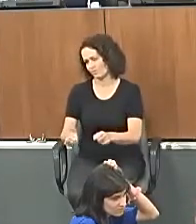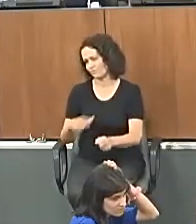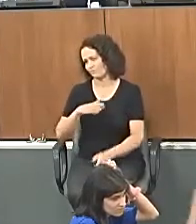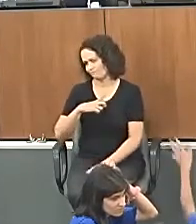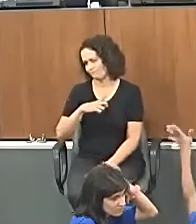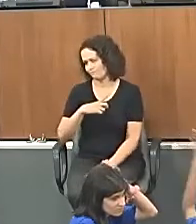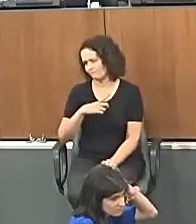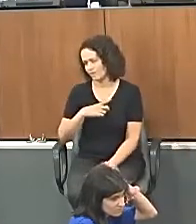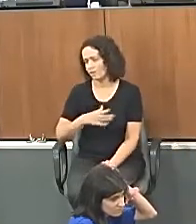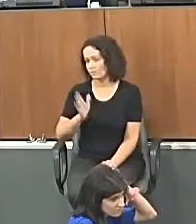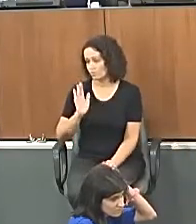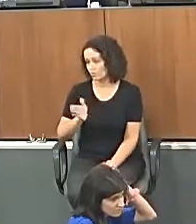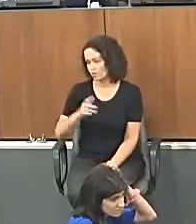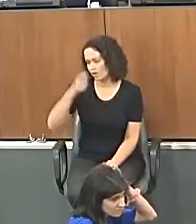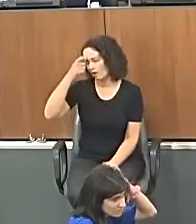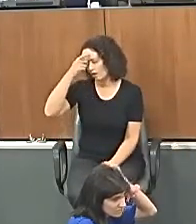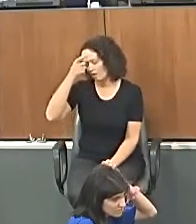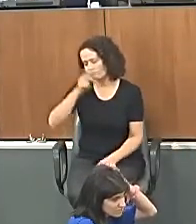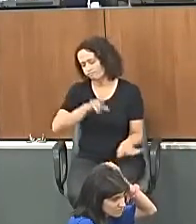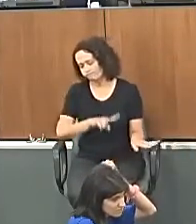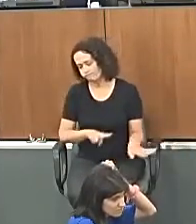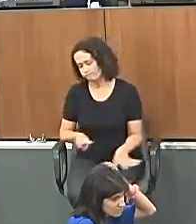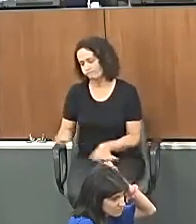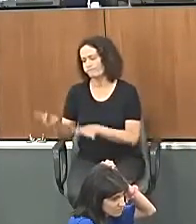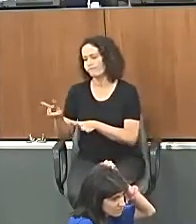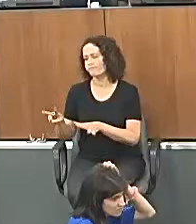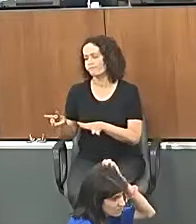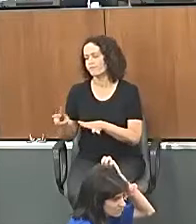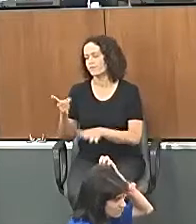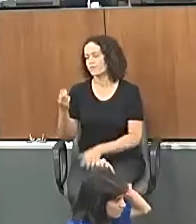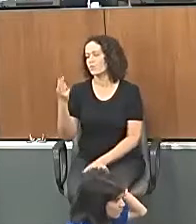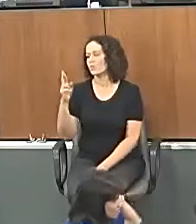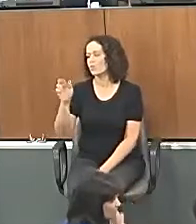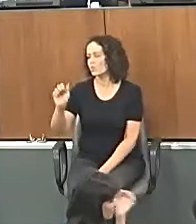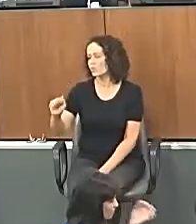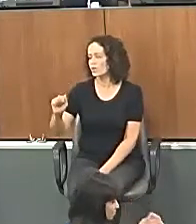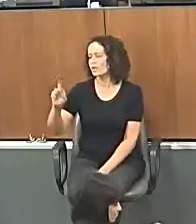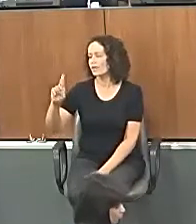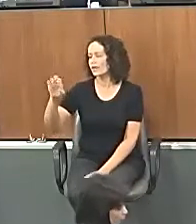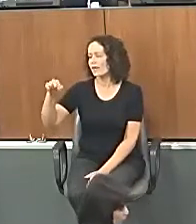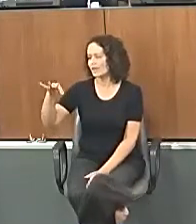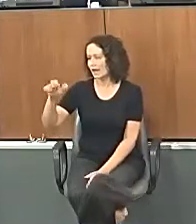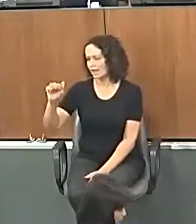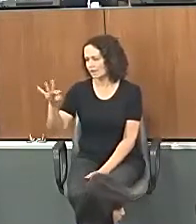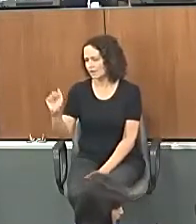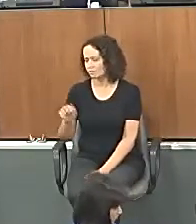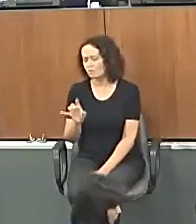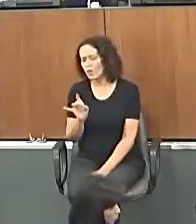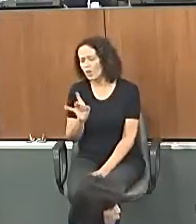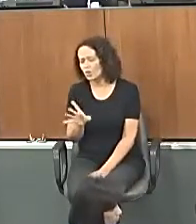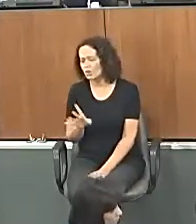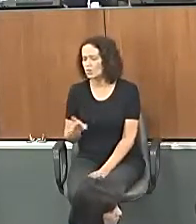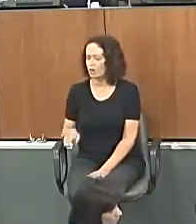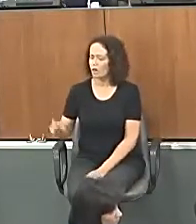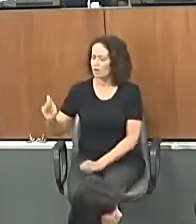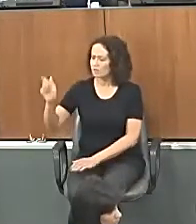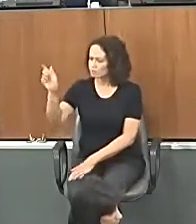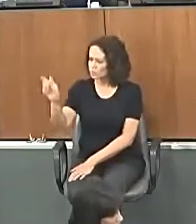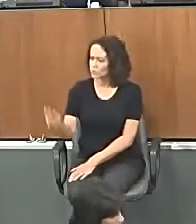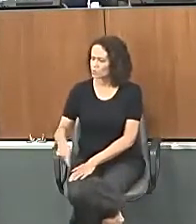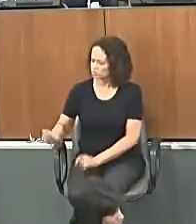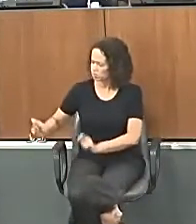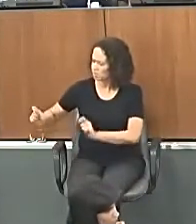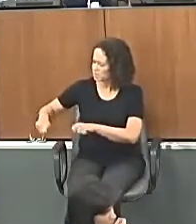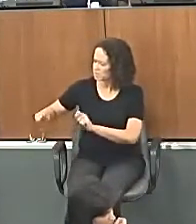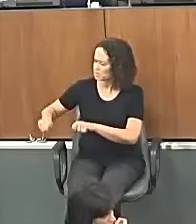naquela semana da conscientização através da doutora renata do dia a dia que basta a gente verificar o potencial ea capacidade de cada pessoa